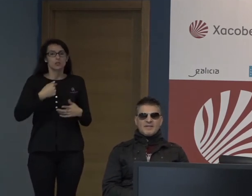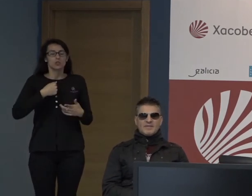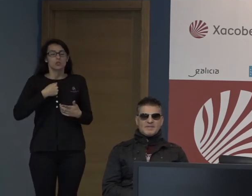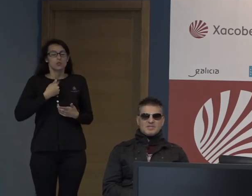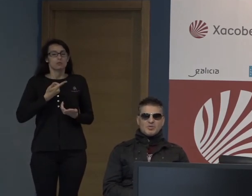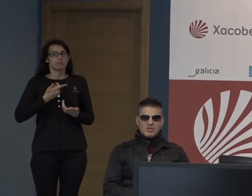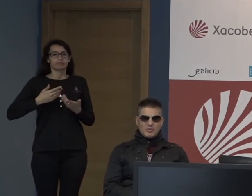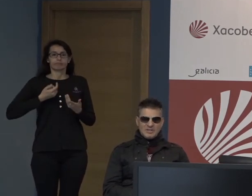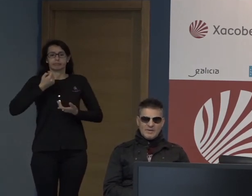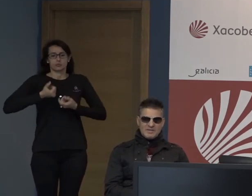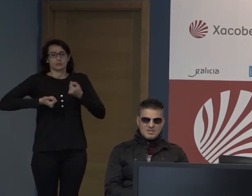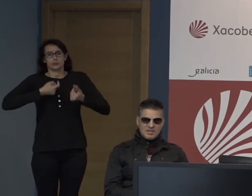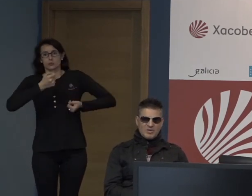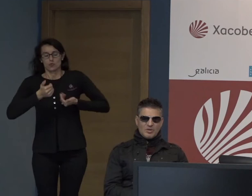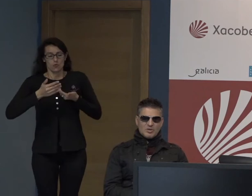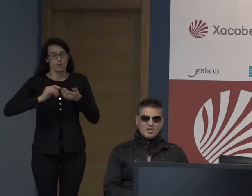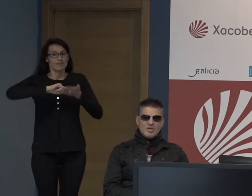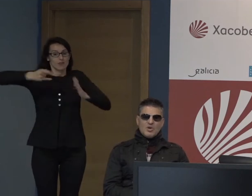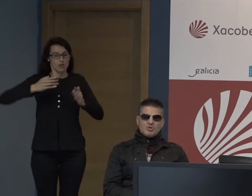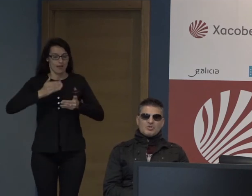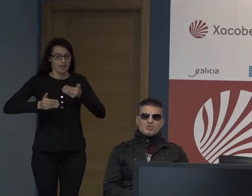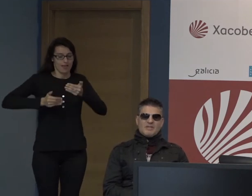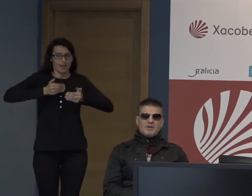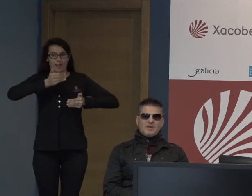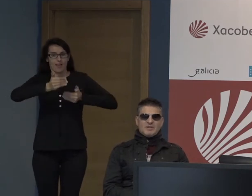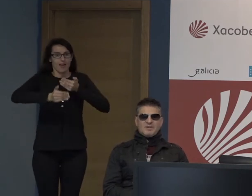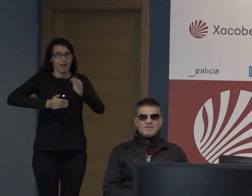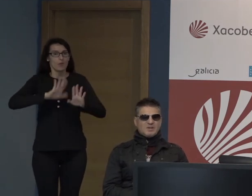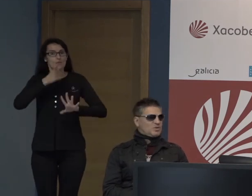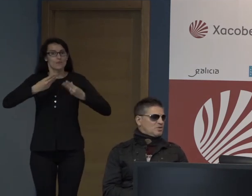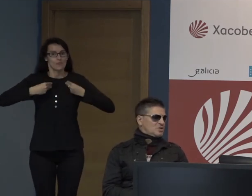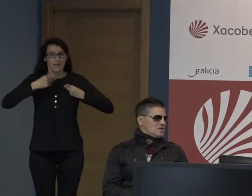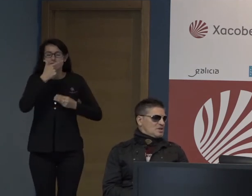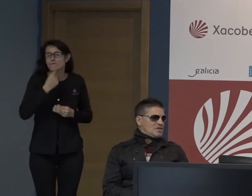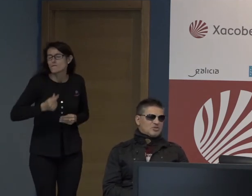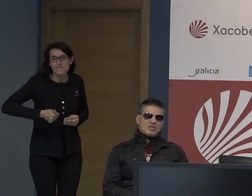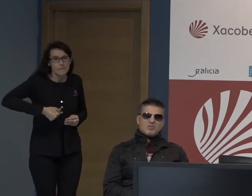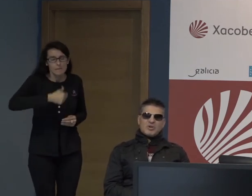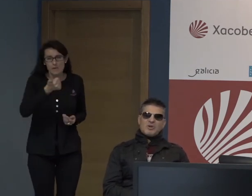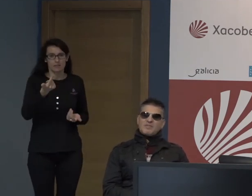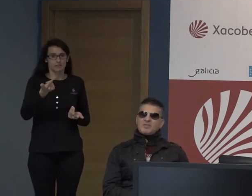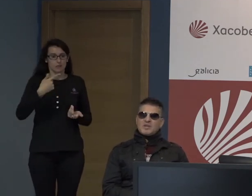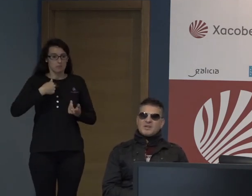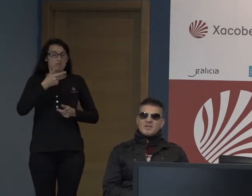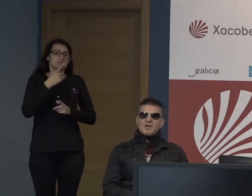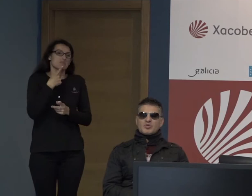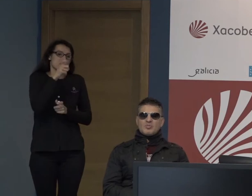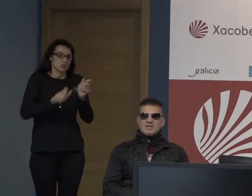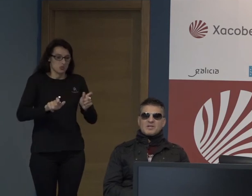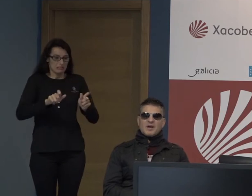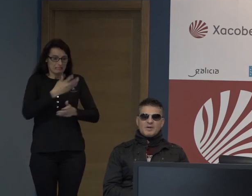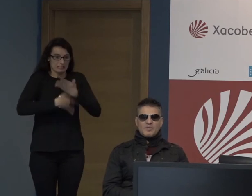afortunadamente cada vez estamos teniendo más avances tecnológicos, pues eso nos hace la vida más fácil a todos y a los que tenemos alguna dificultad añadida,